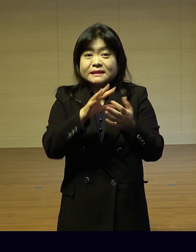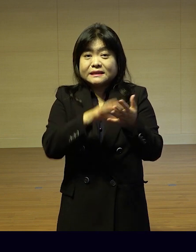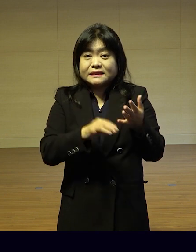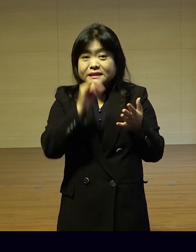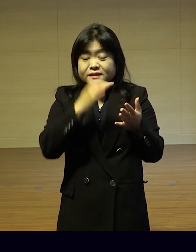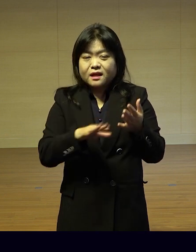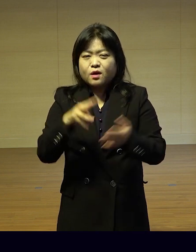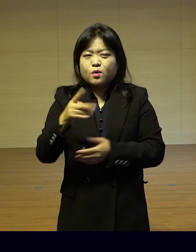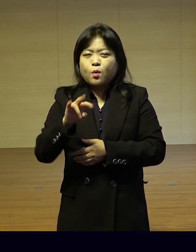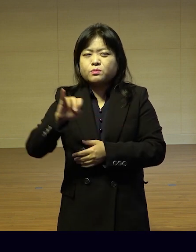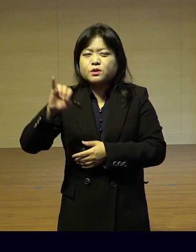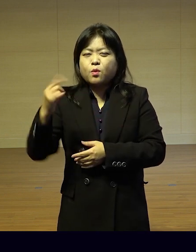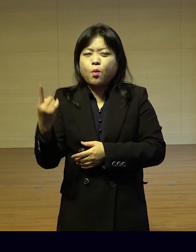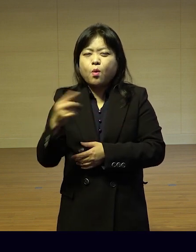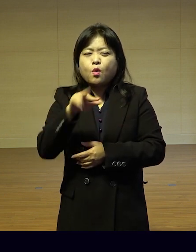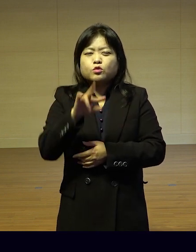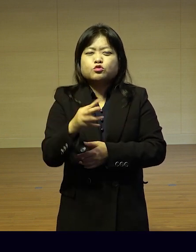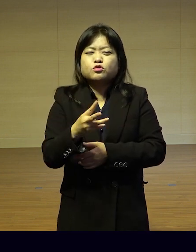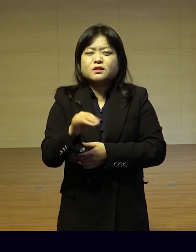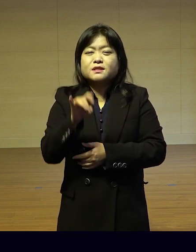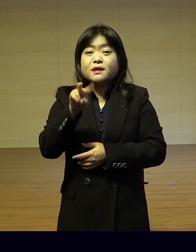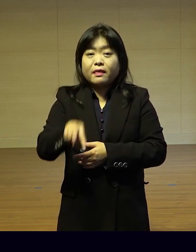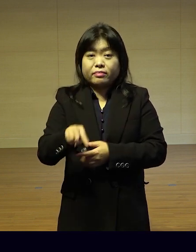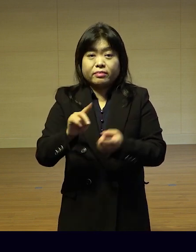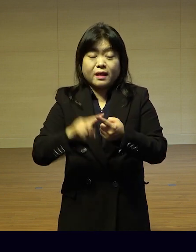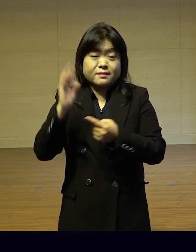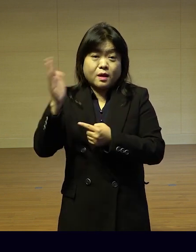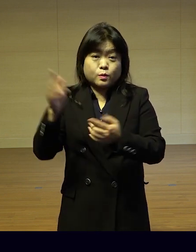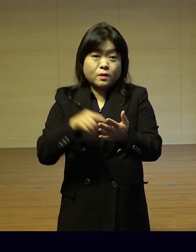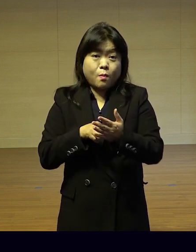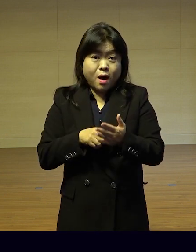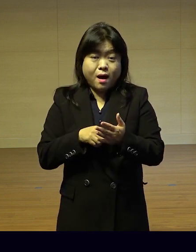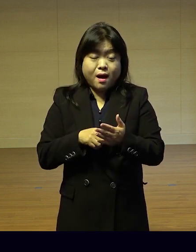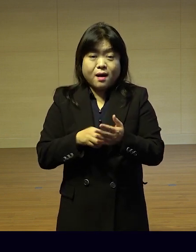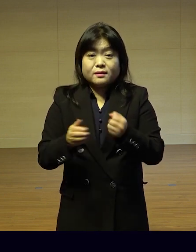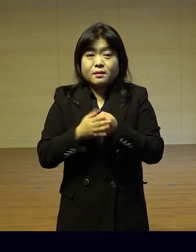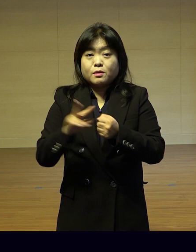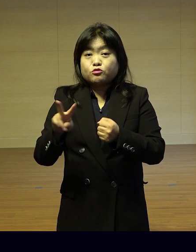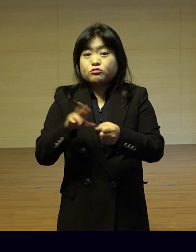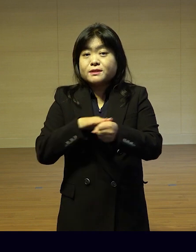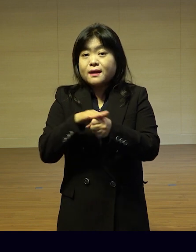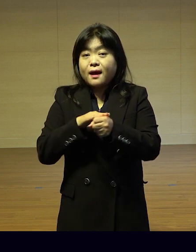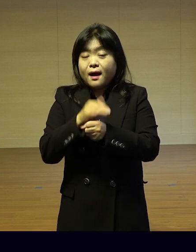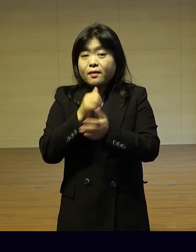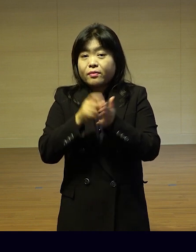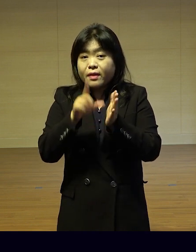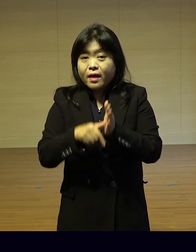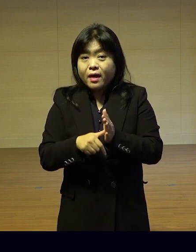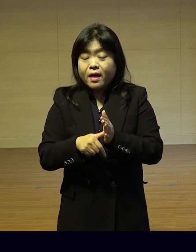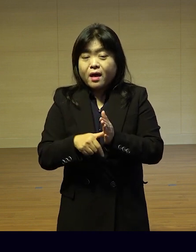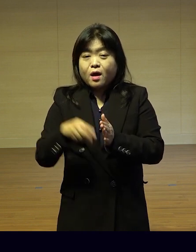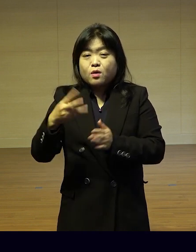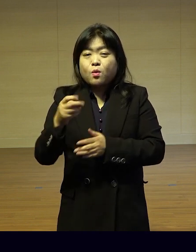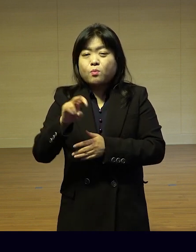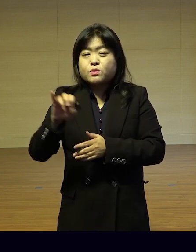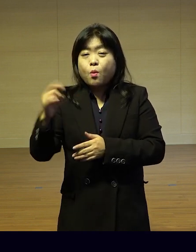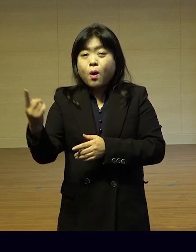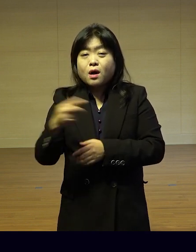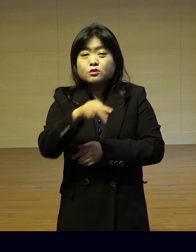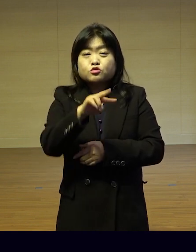이제 로미오와 줄리엣 얘기가 나옵니다. 이 둘이 사랑할 때 이 양자가